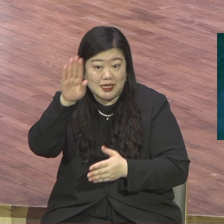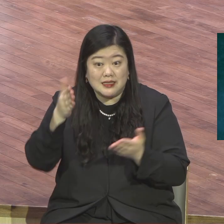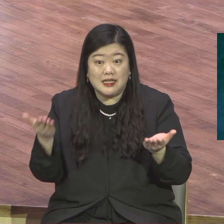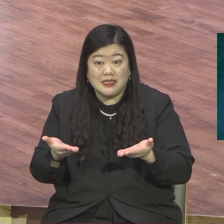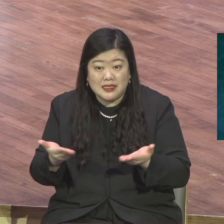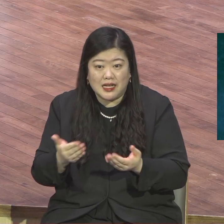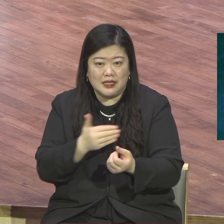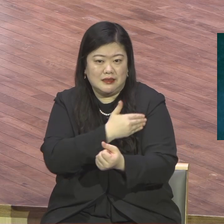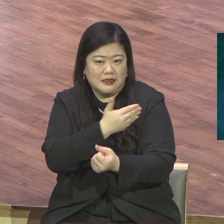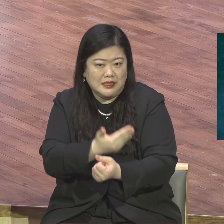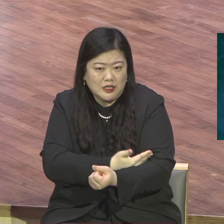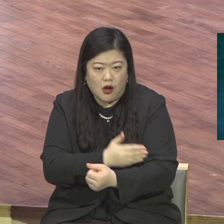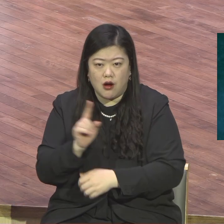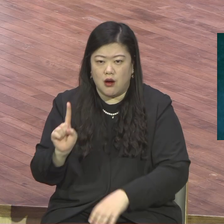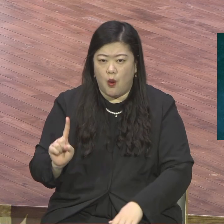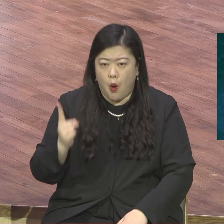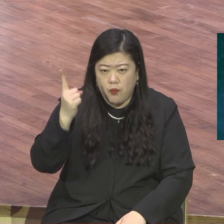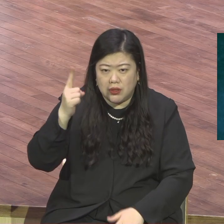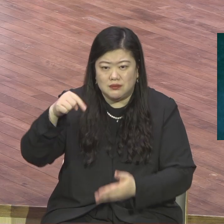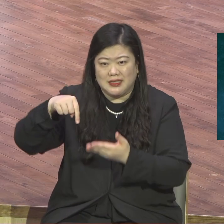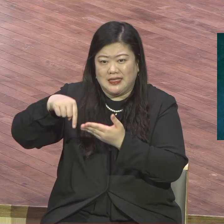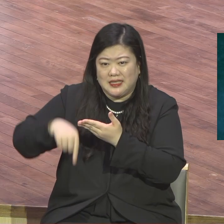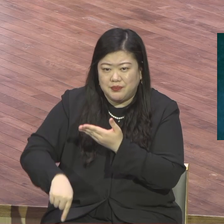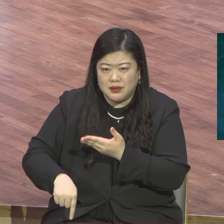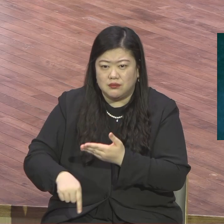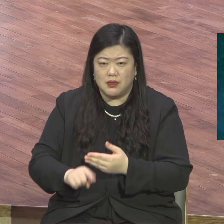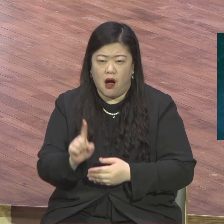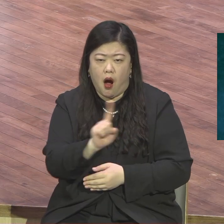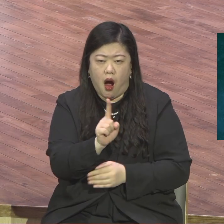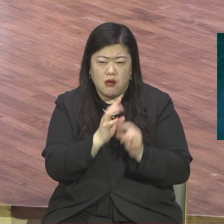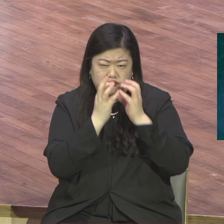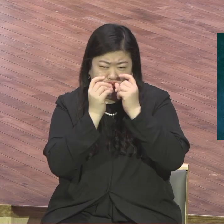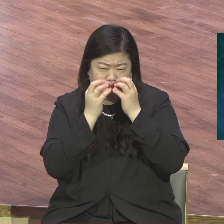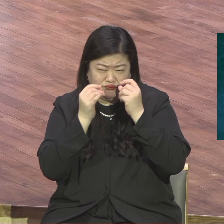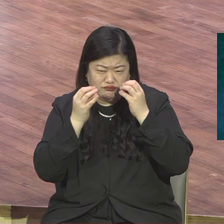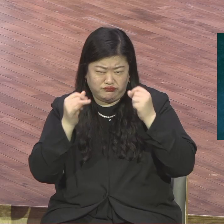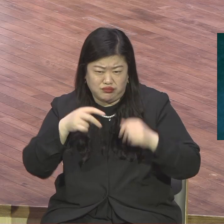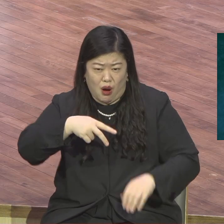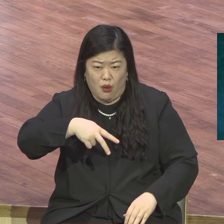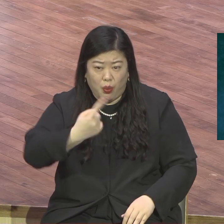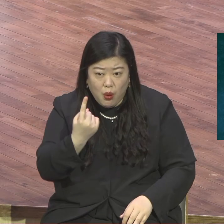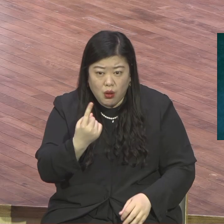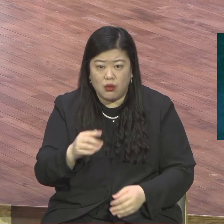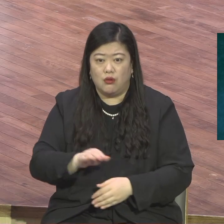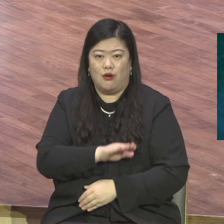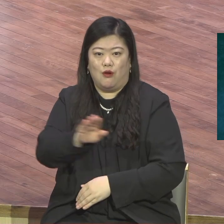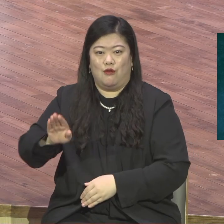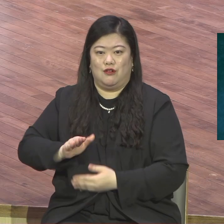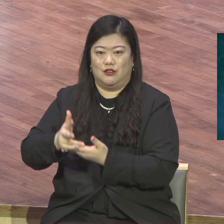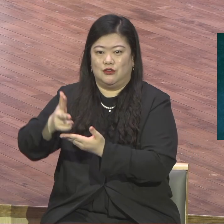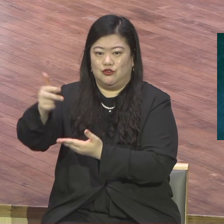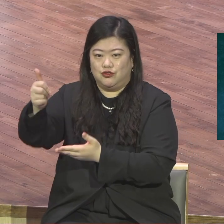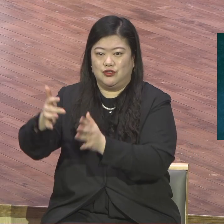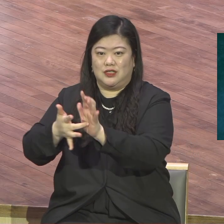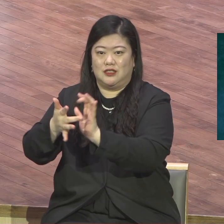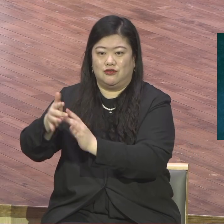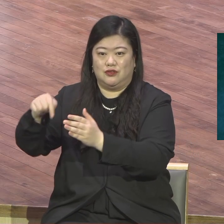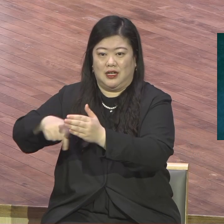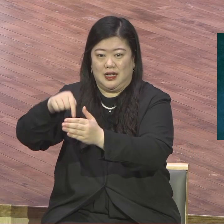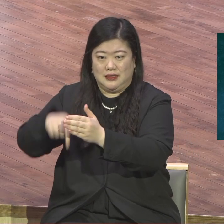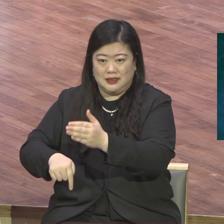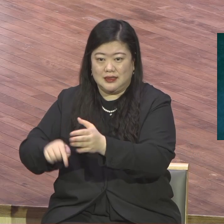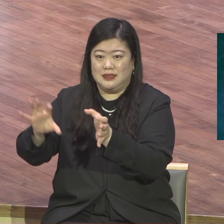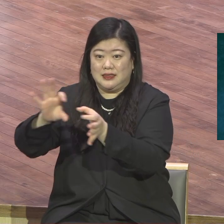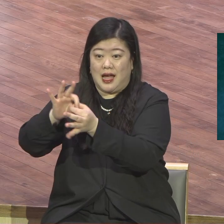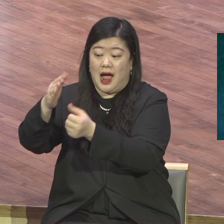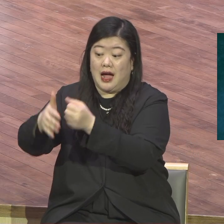장래일이나 능력이나 높음이나 깊음이나 다른 어떤 피조물이라도 우리를 우리 주 그리스도 예수 안에